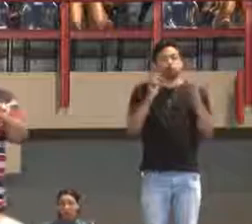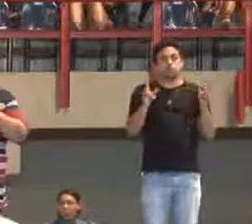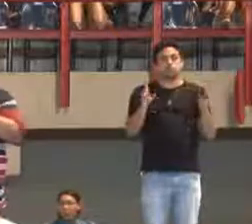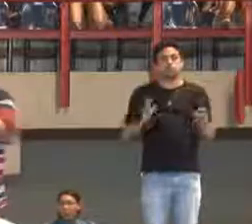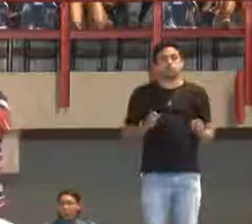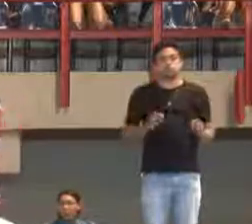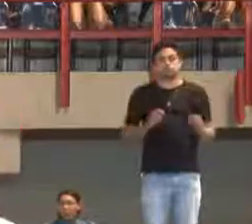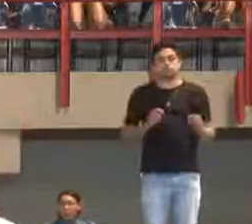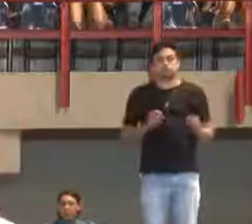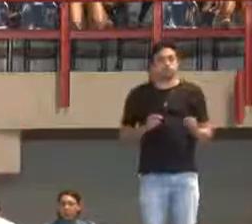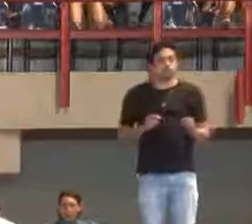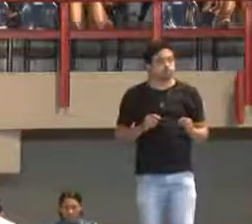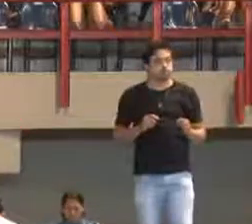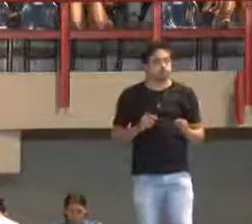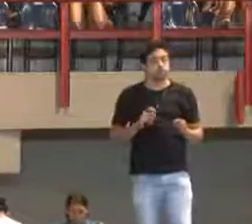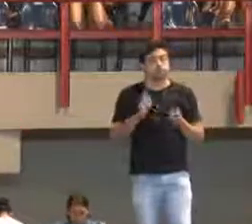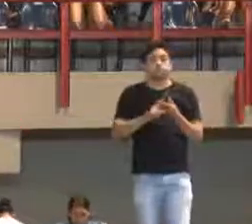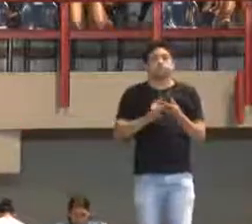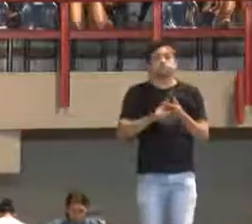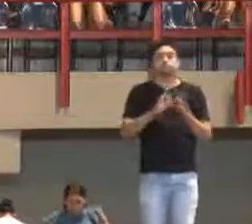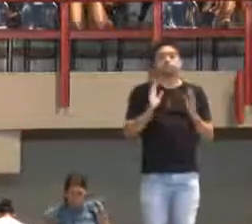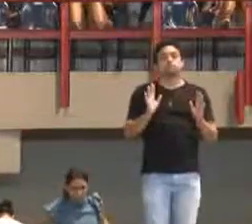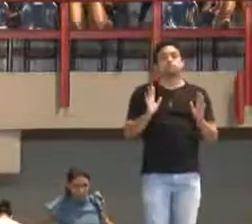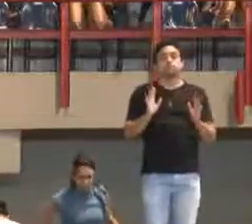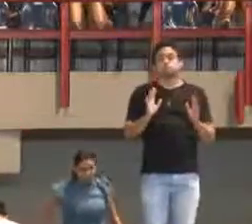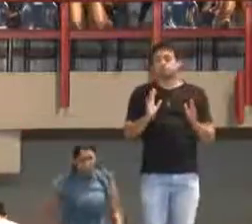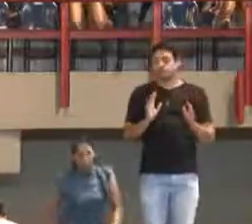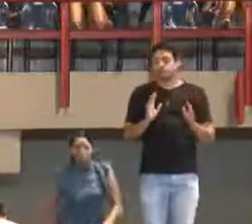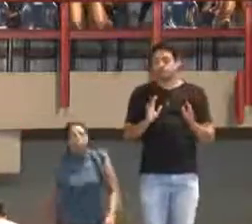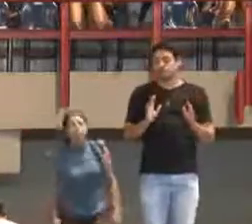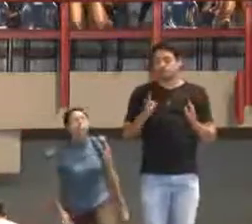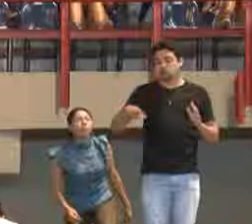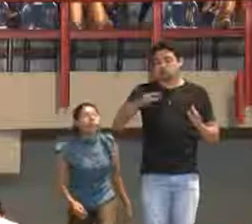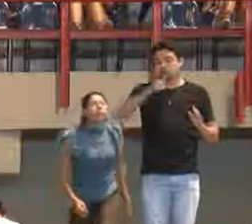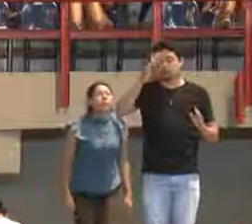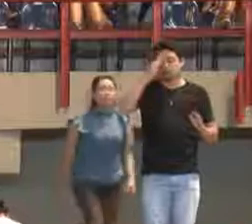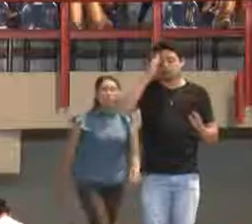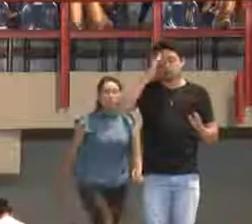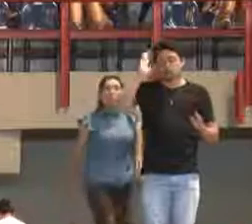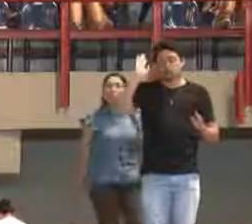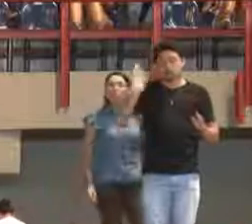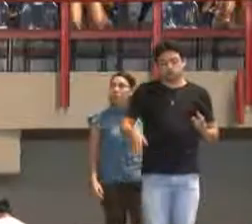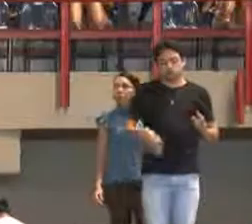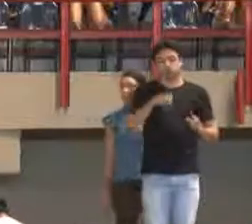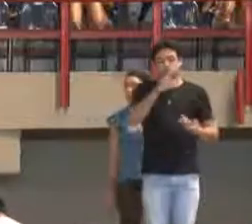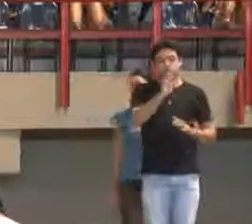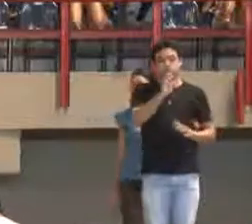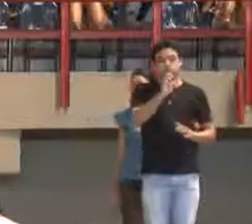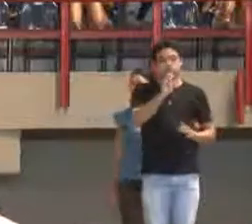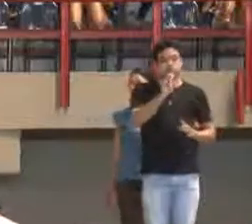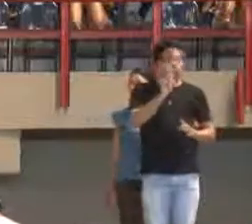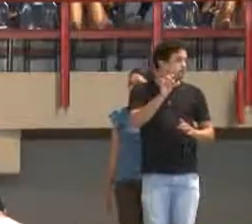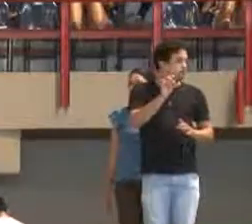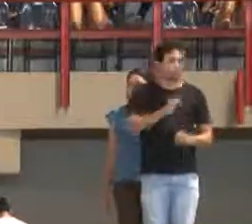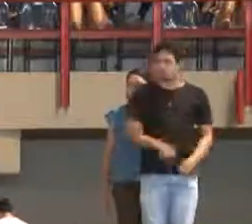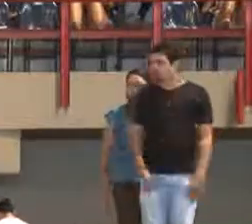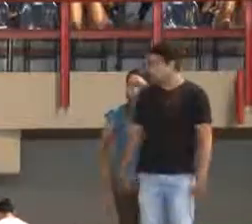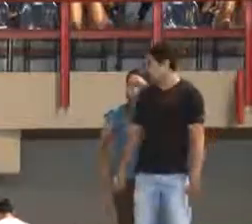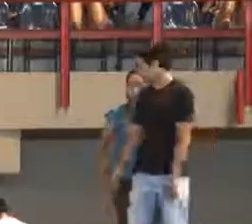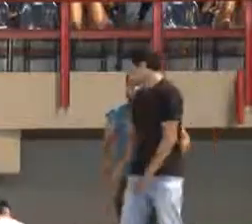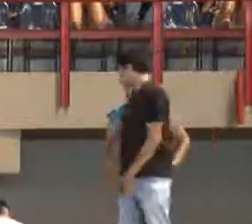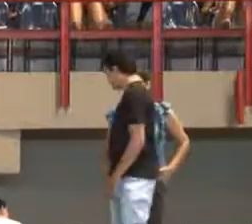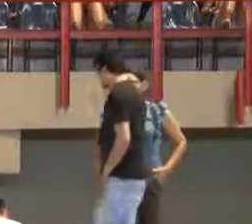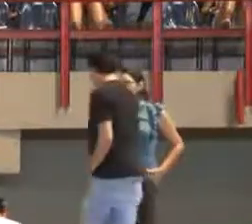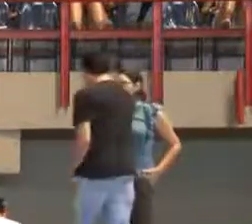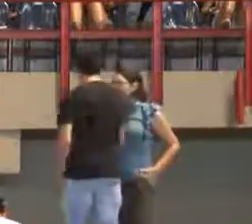Ok? Vamos agora, para eu poder falar de desvio padrão, eu vou escolher uma questão aqui, a última que